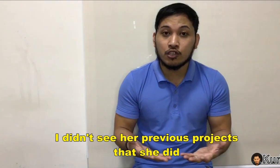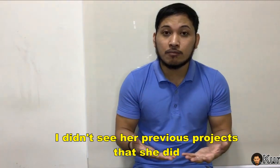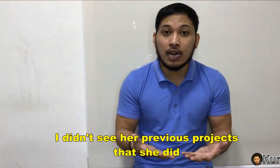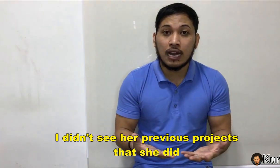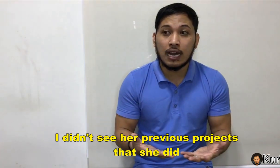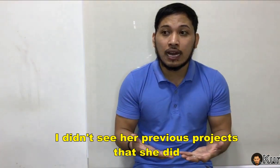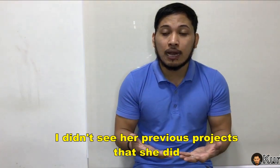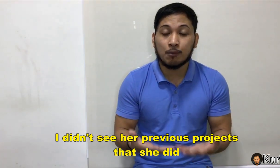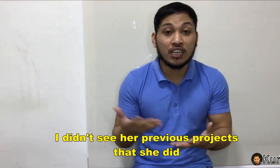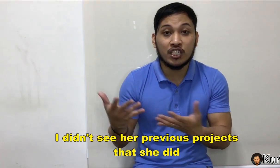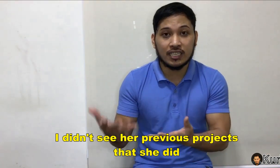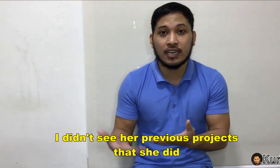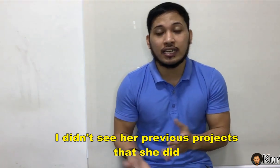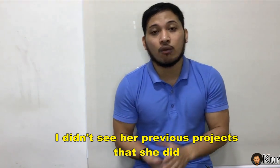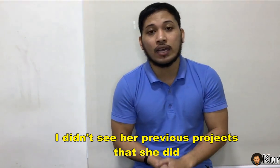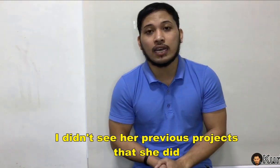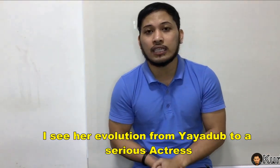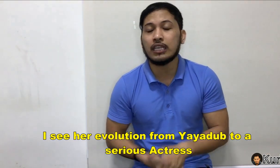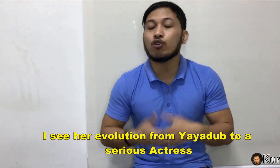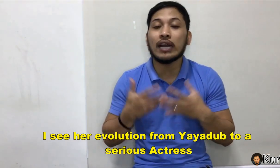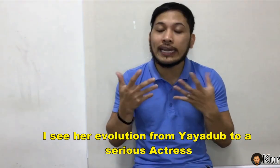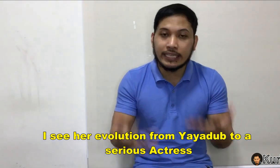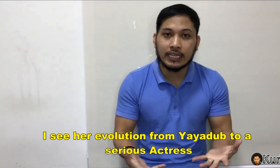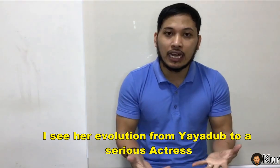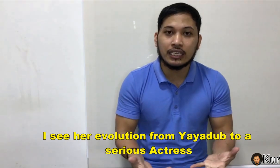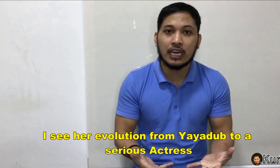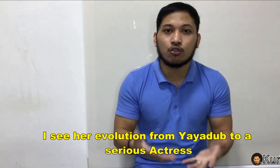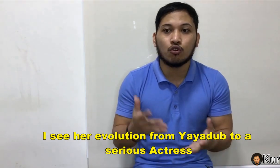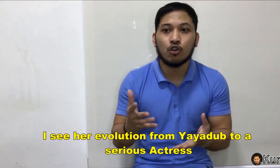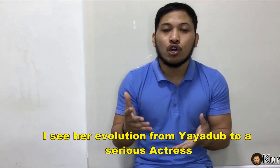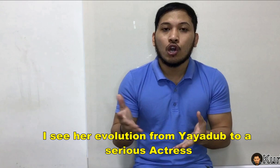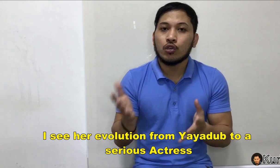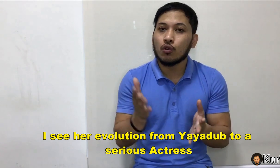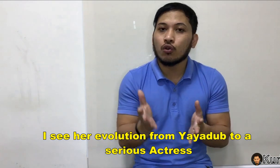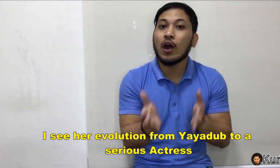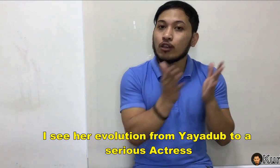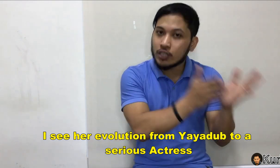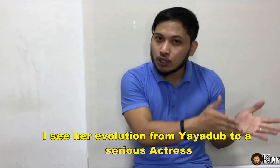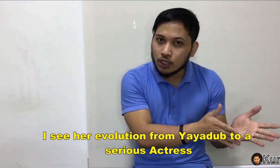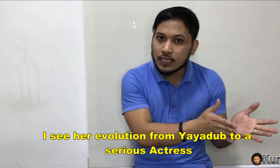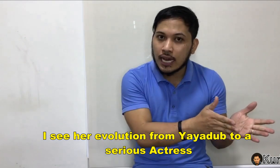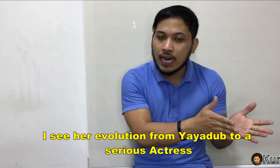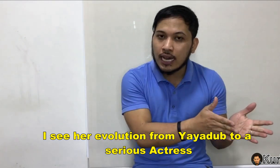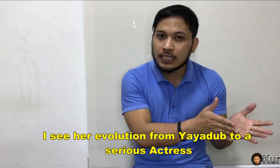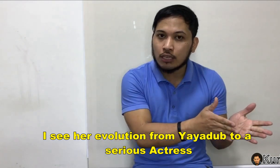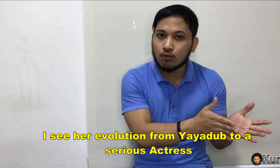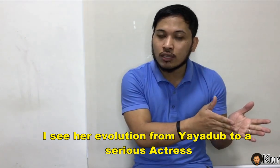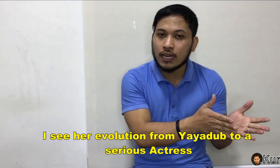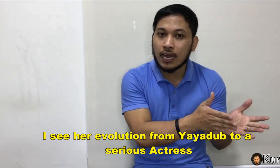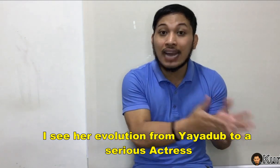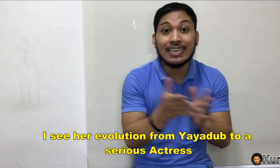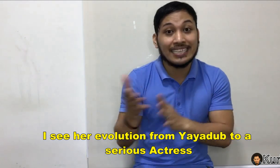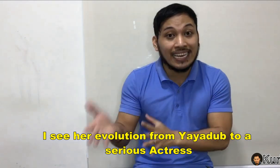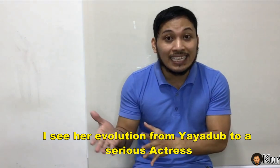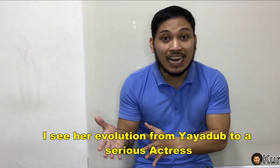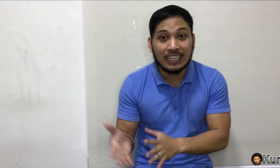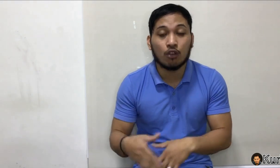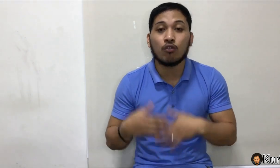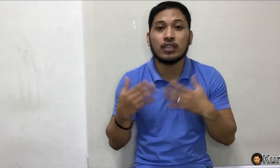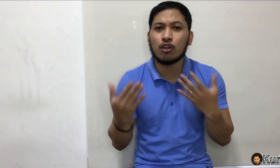yung previous na projects na ginawa niya. Hindi ko nakita sa kanya yung kung ano siya doon sa Kalye Serye dati. Kung hindi